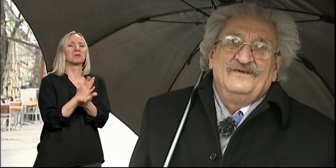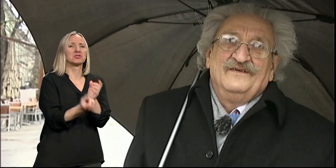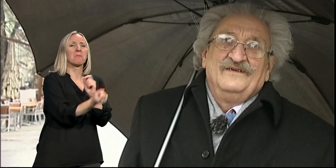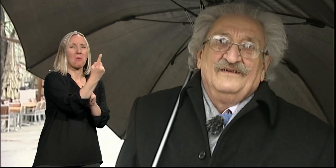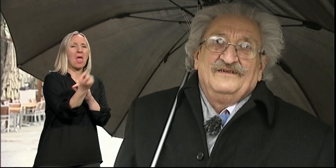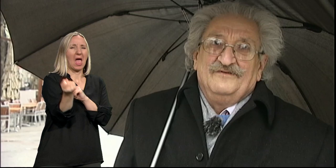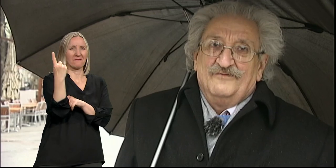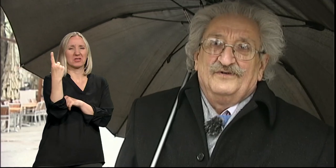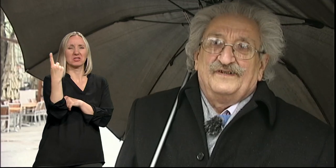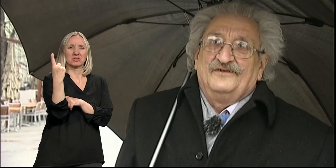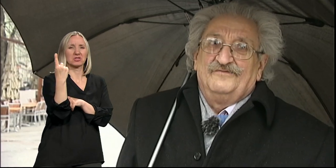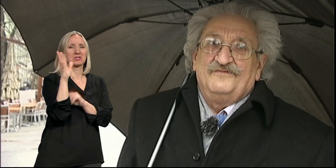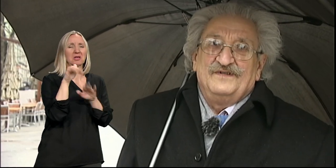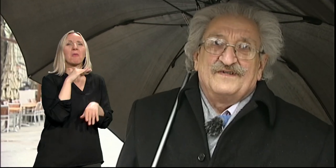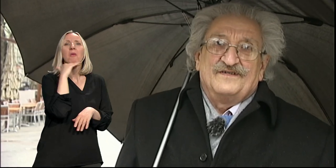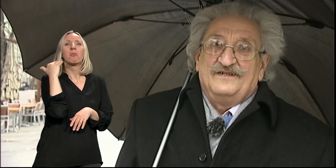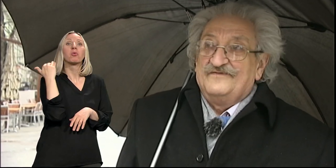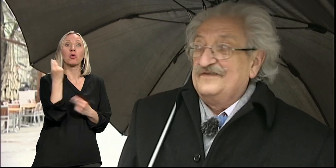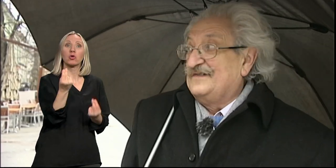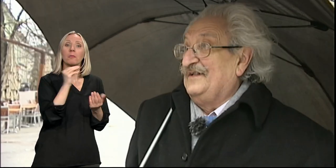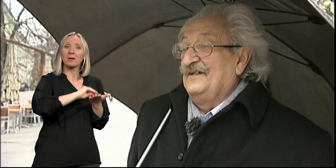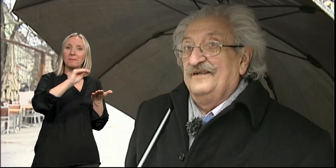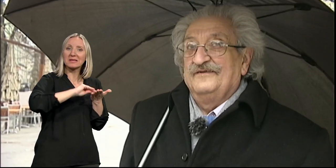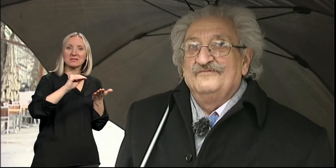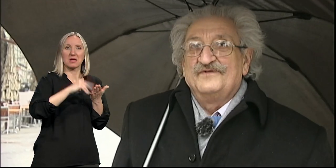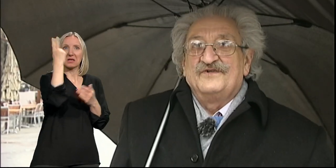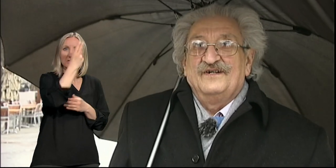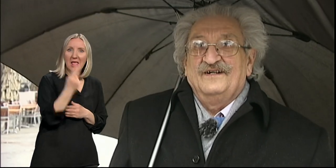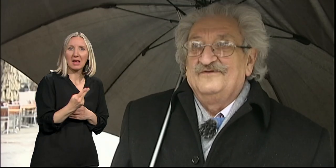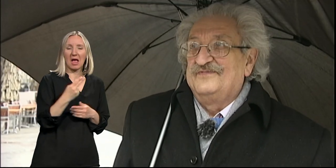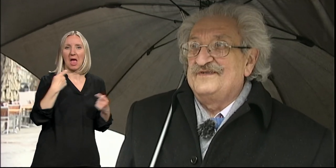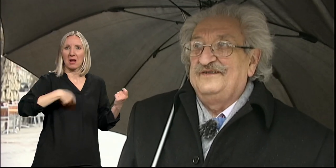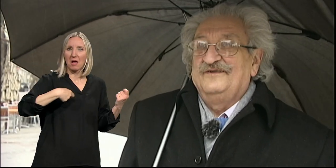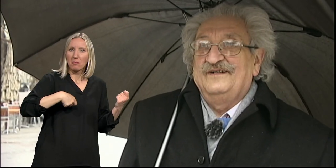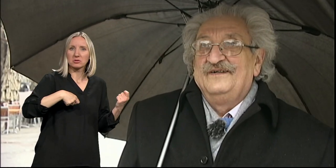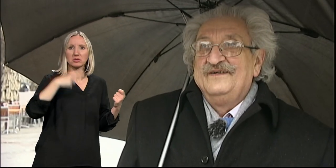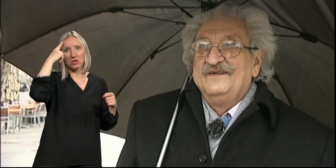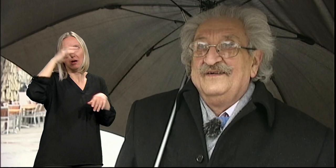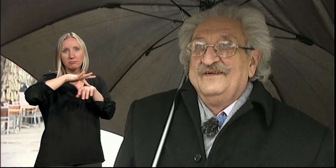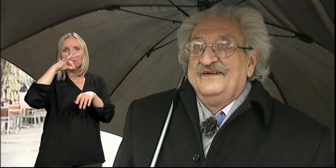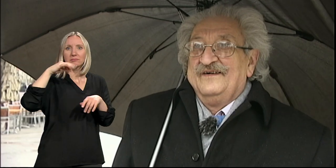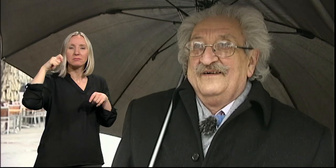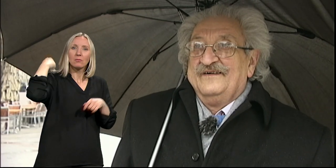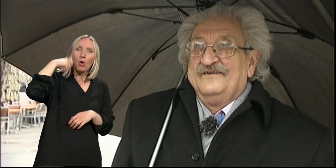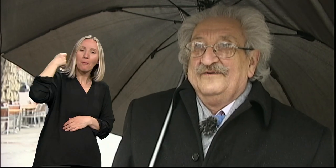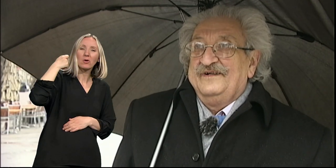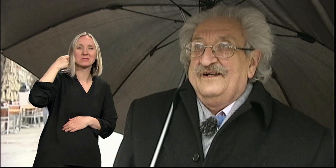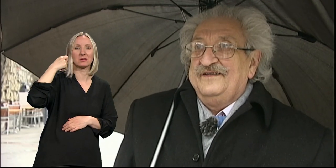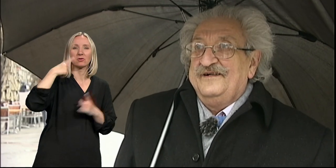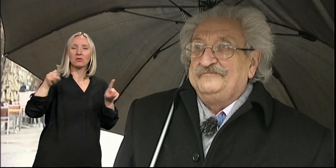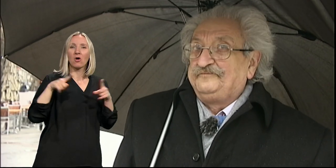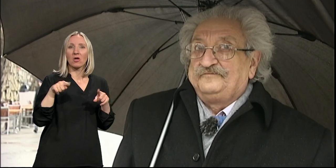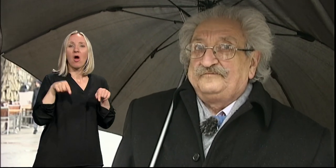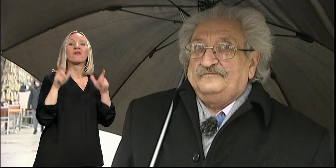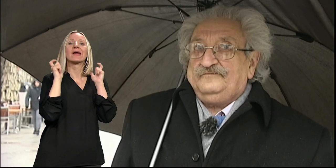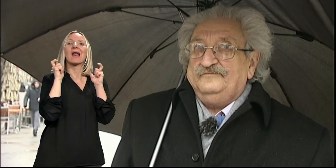pojavit će se. Imamo dosta dobrih pisaca, izvrsnih slikara, muzičara, kompozitora. Ovaj grad